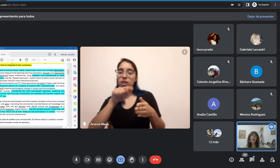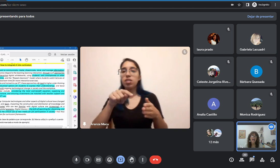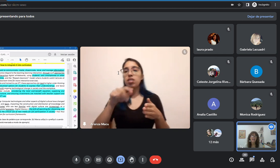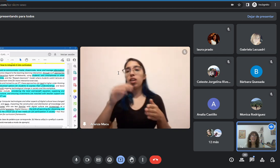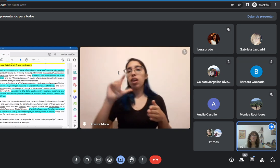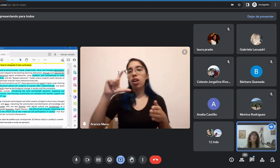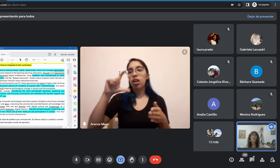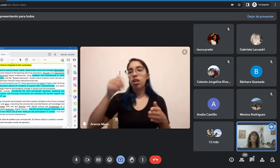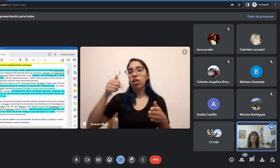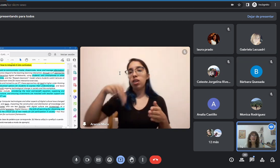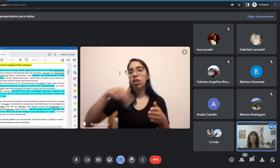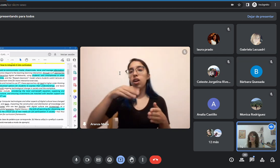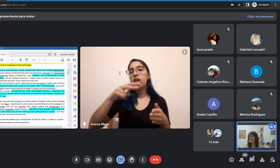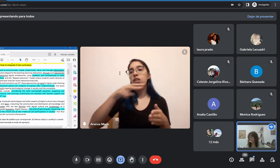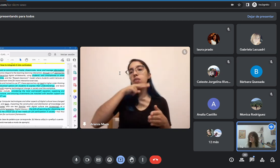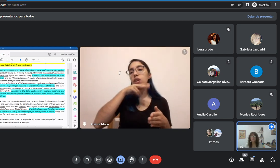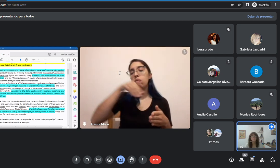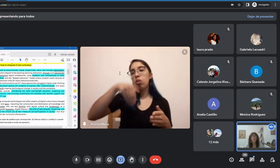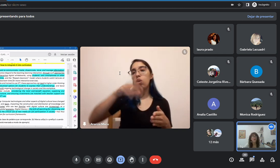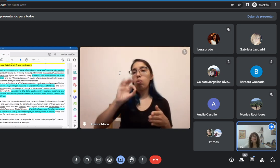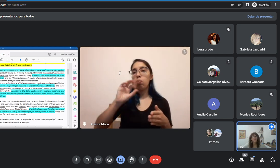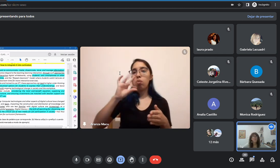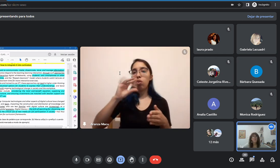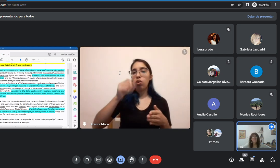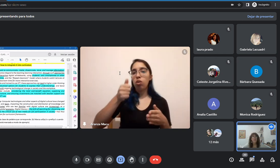can, ¿qué otro verbo era modal de ese grupo?